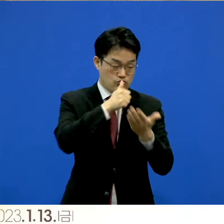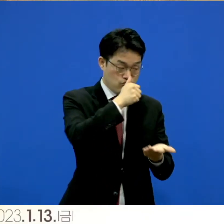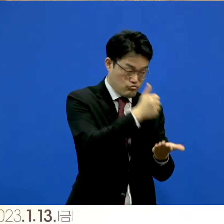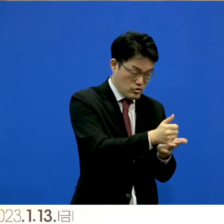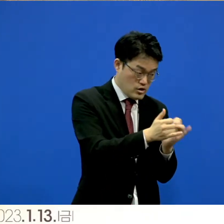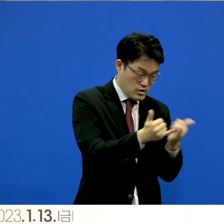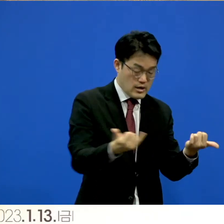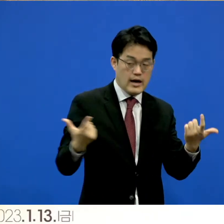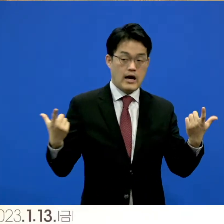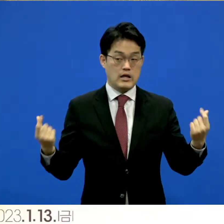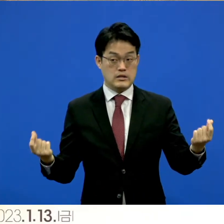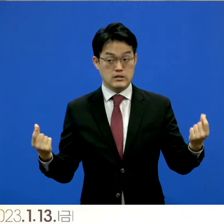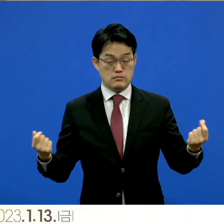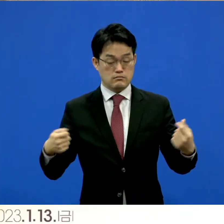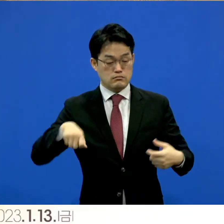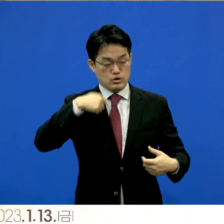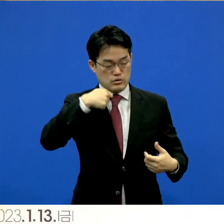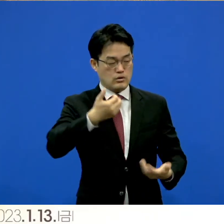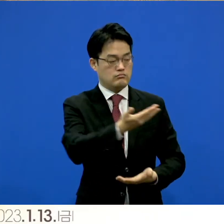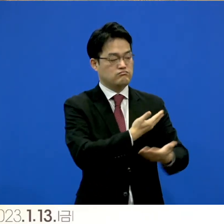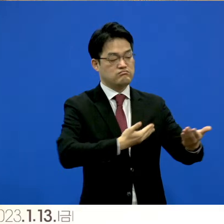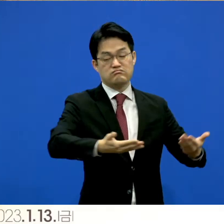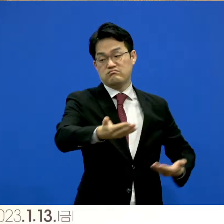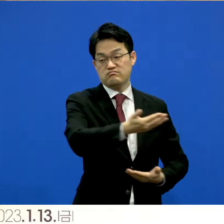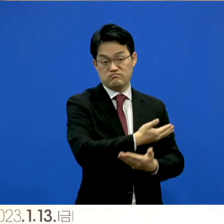사람들이 배제시켜버린 사람들과 함께 했습니다.